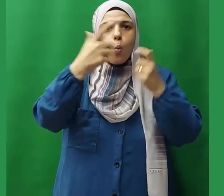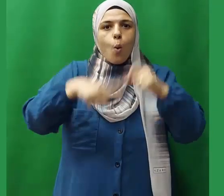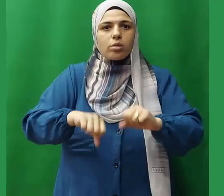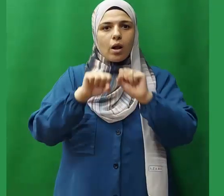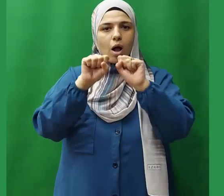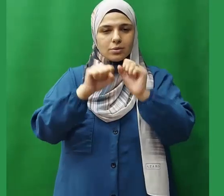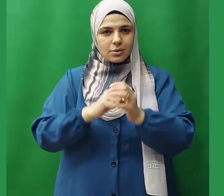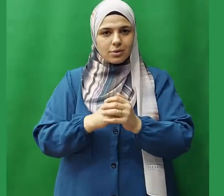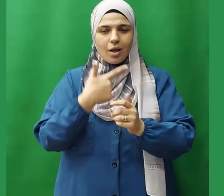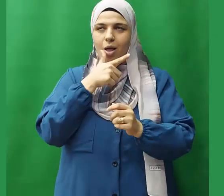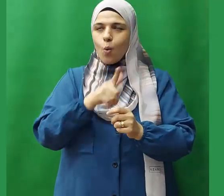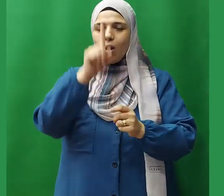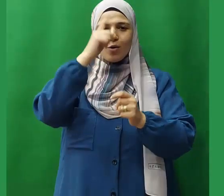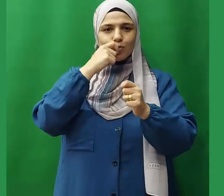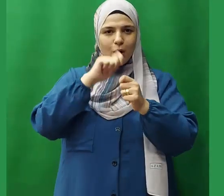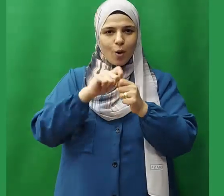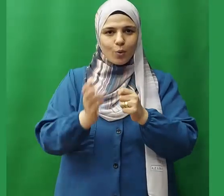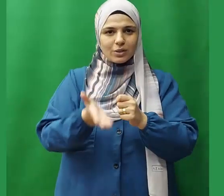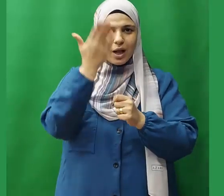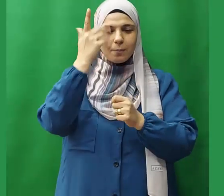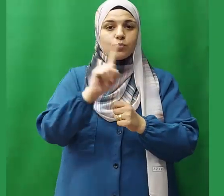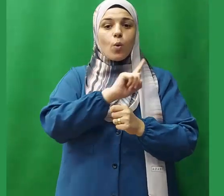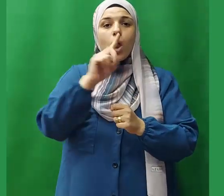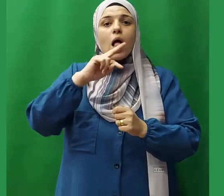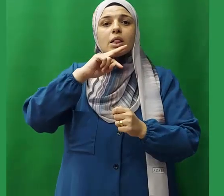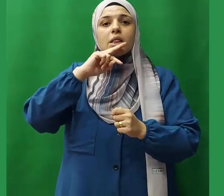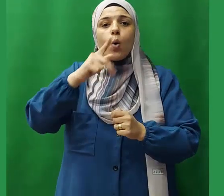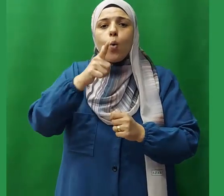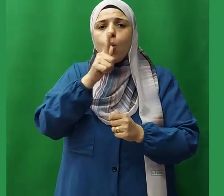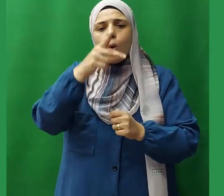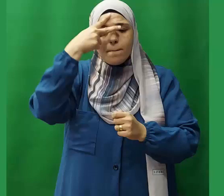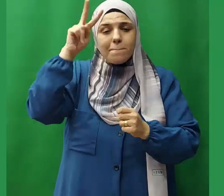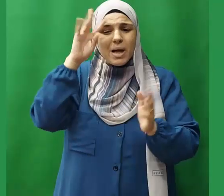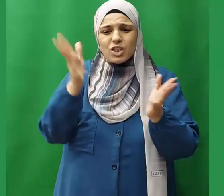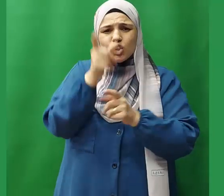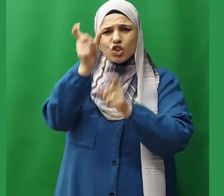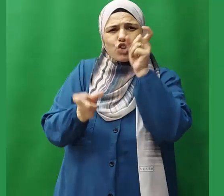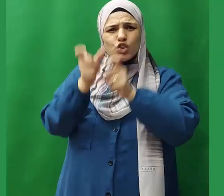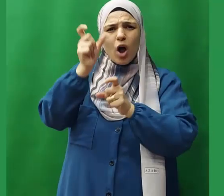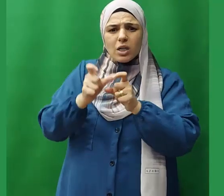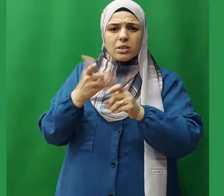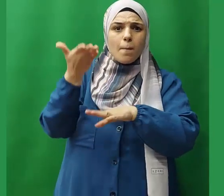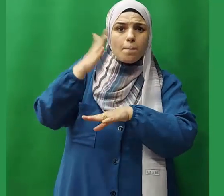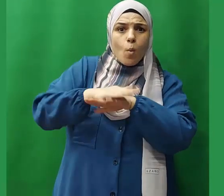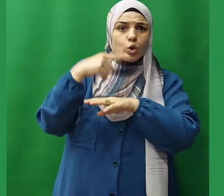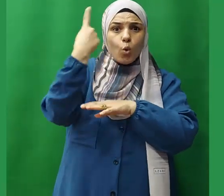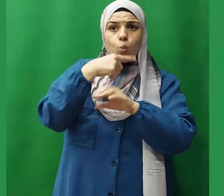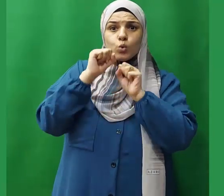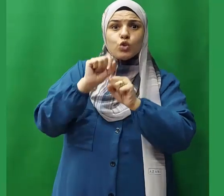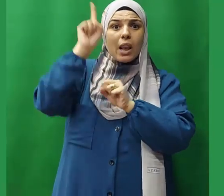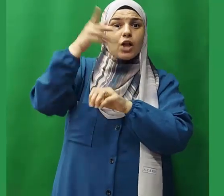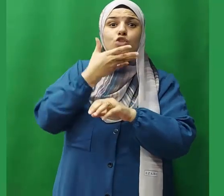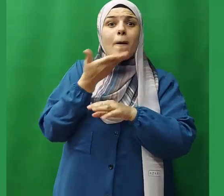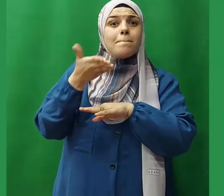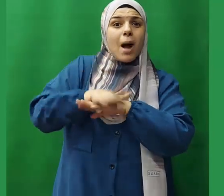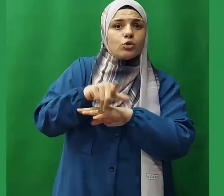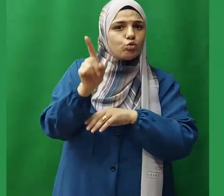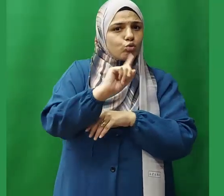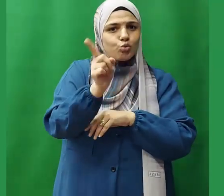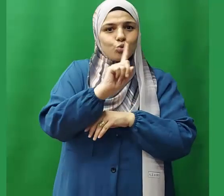يقول سبحانه ولا تقولوا لمن يقتل في سبيل الله اموات